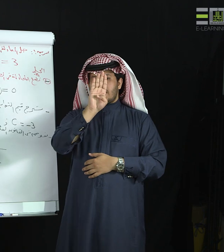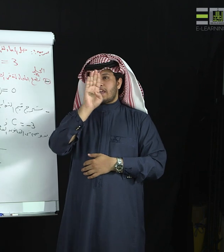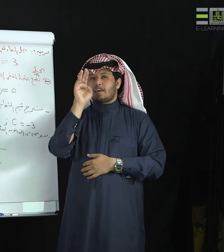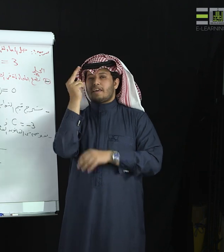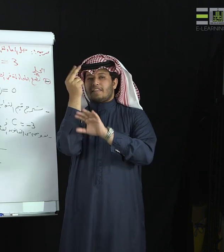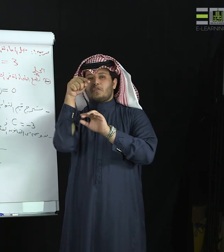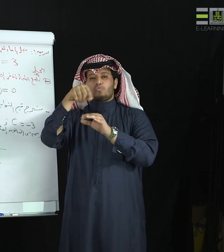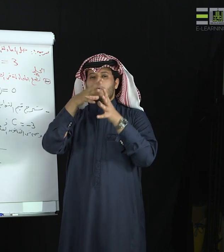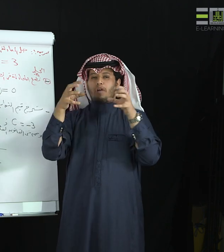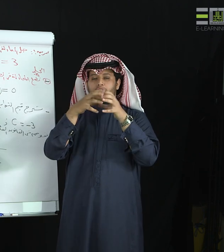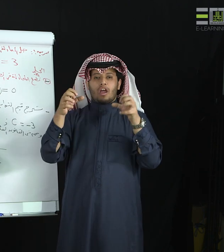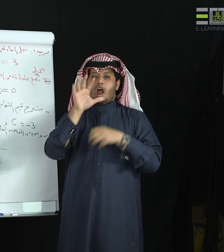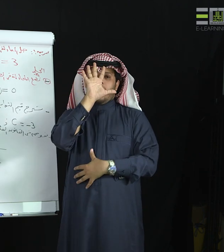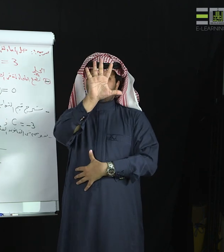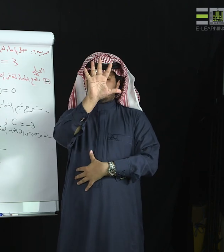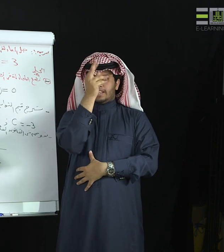تربيع